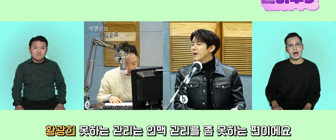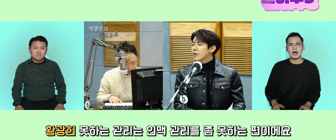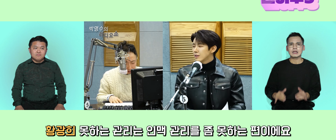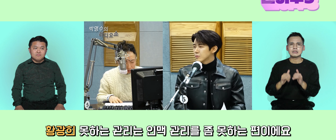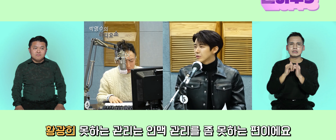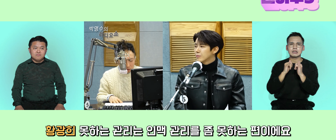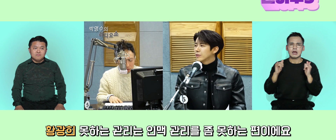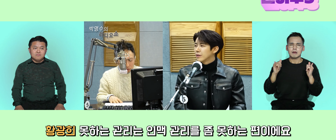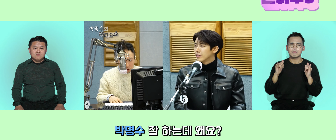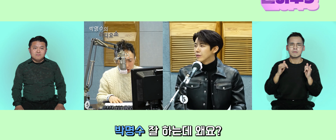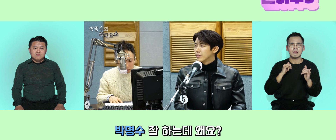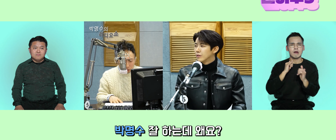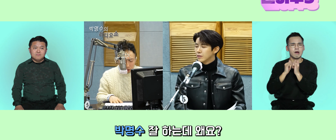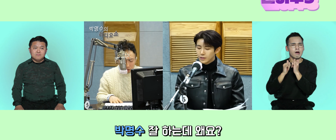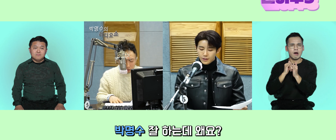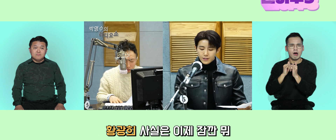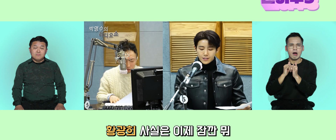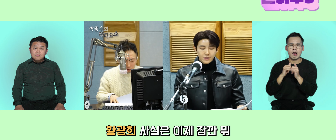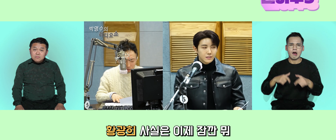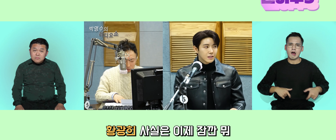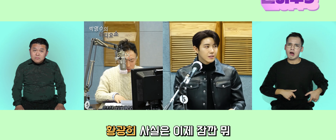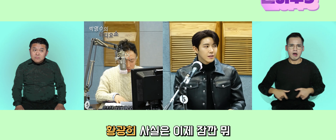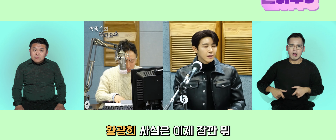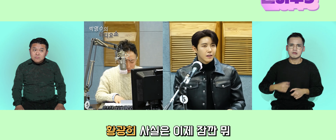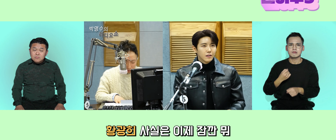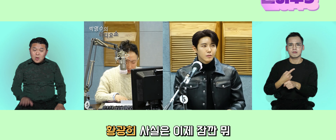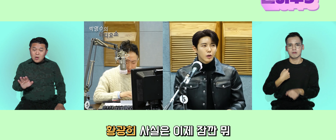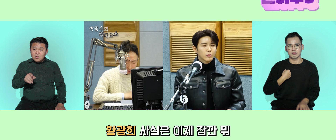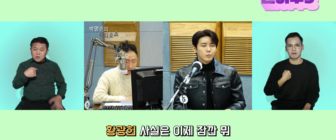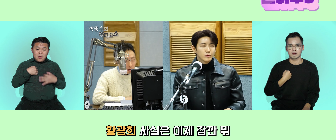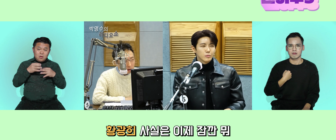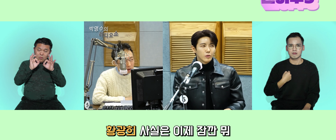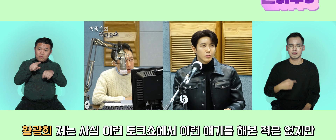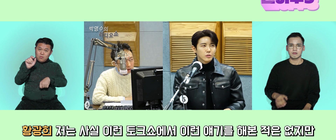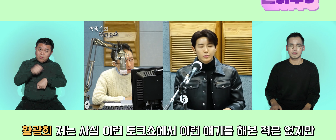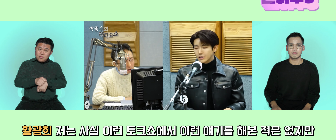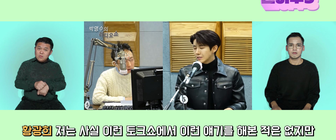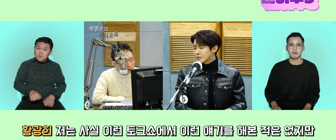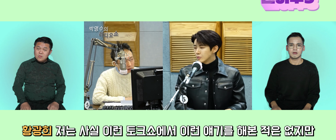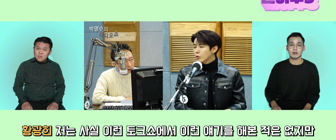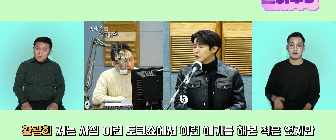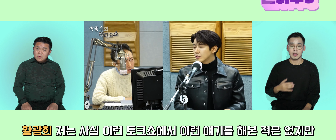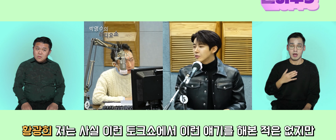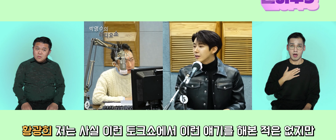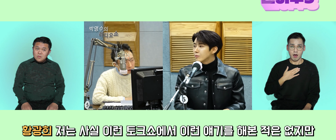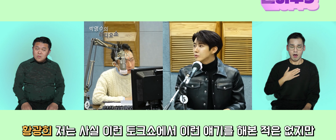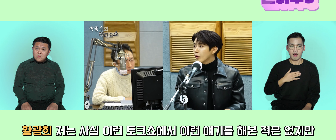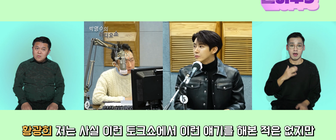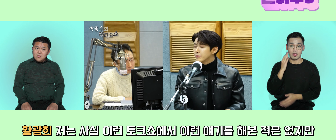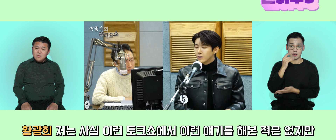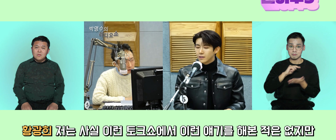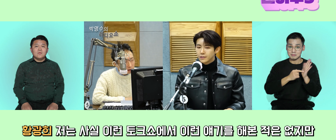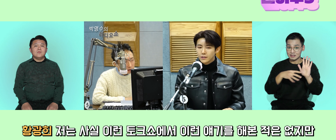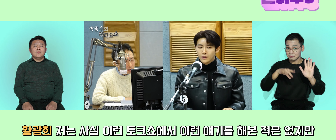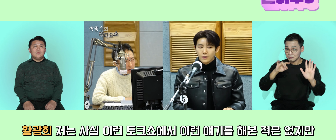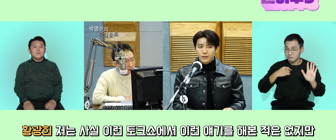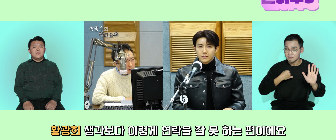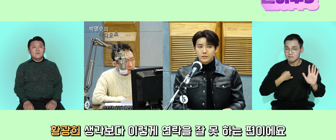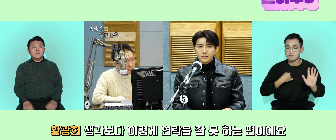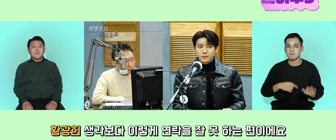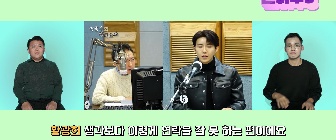관리는 인맥관리를 좀 못하는 편이에요. 아 잘하는데 왜요? 사실은 이제 저는 사실 토크쇼에서 이런 얘기를 해본 적은 없지만